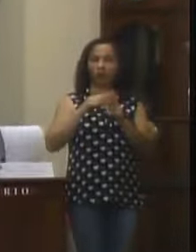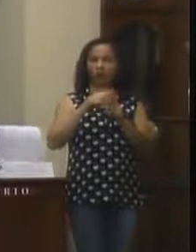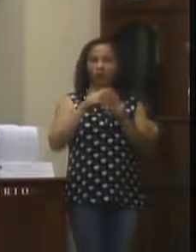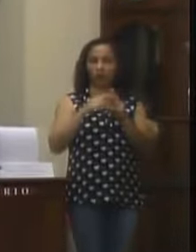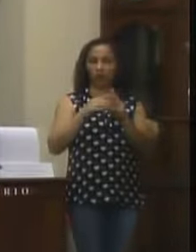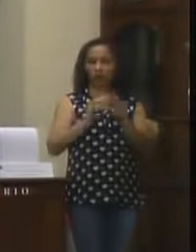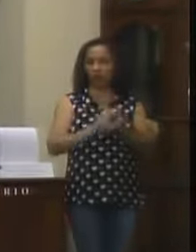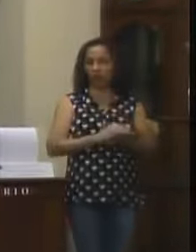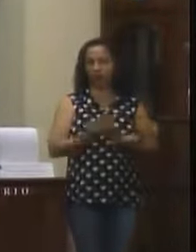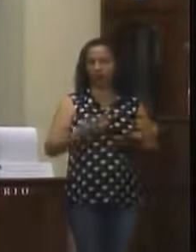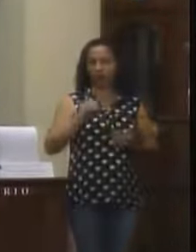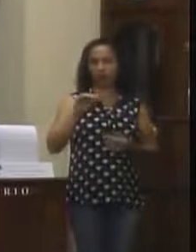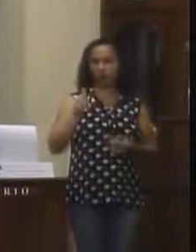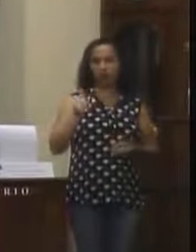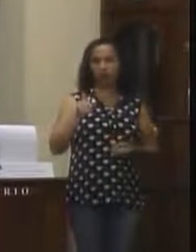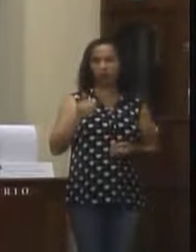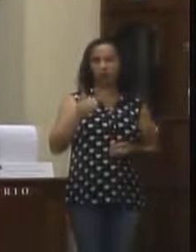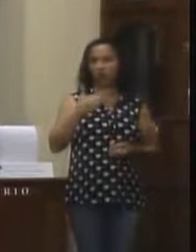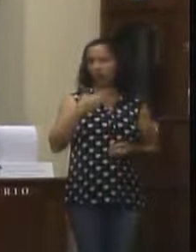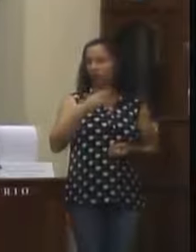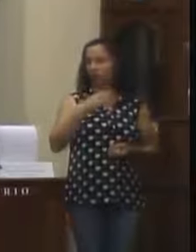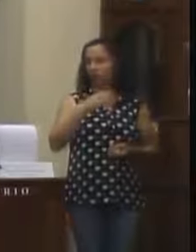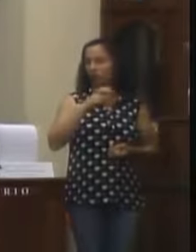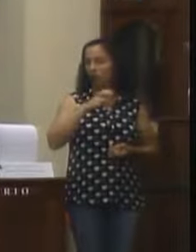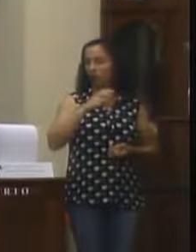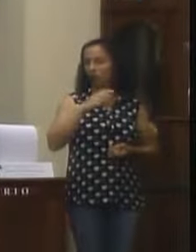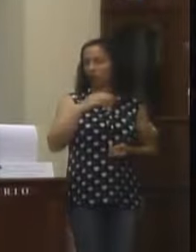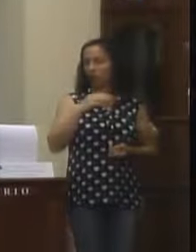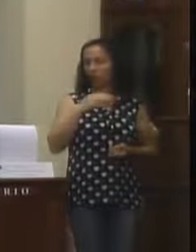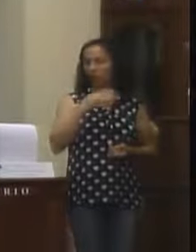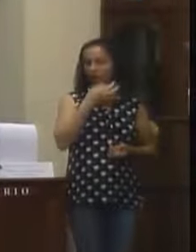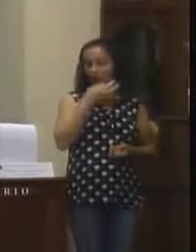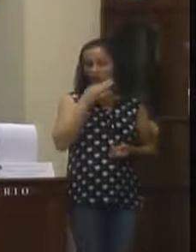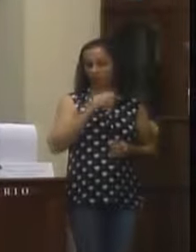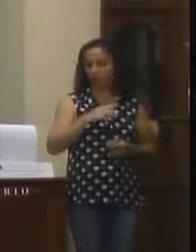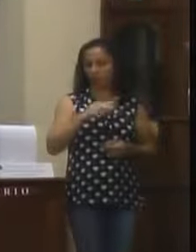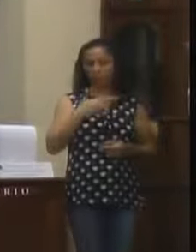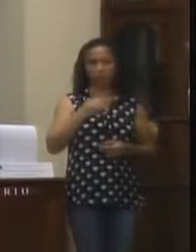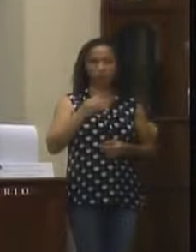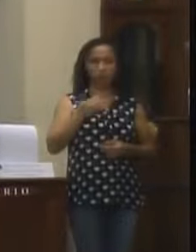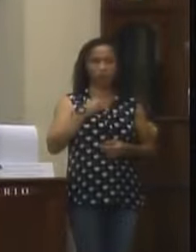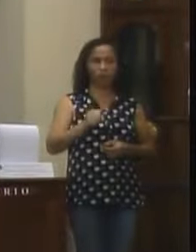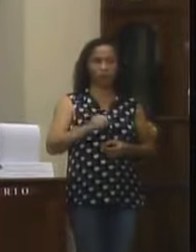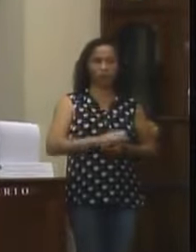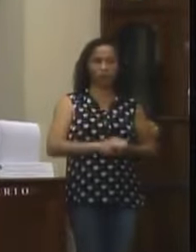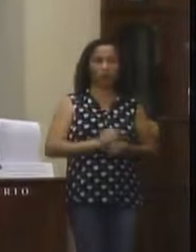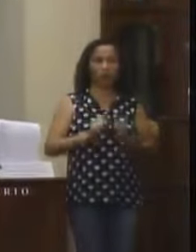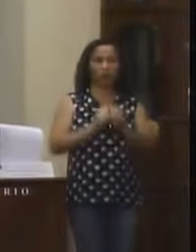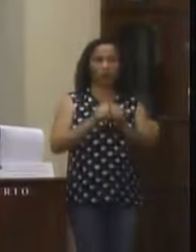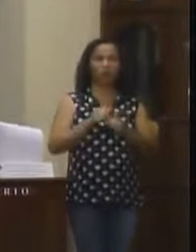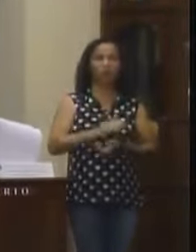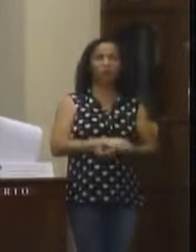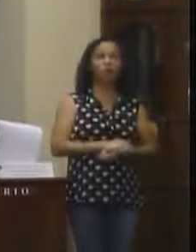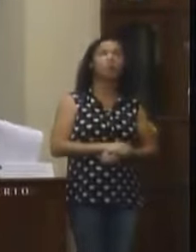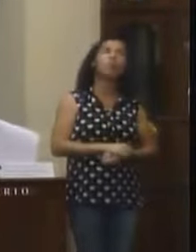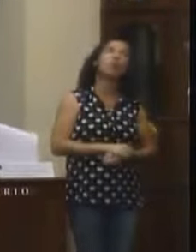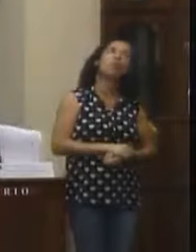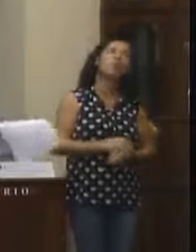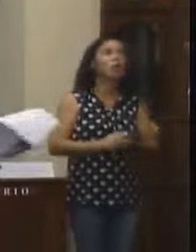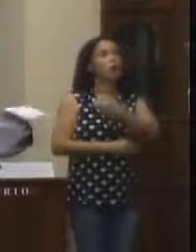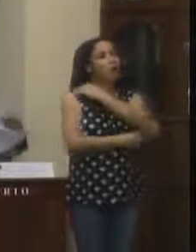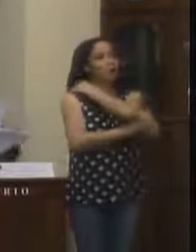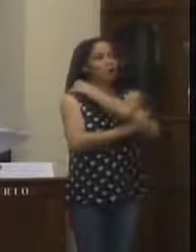Legislativa. Sala das Comissões, 3 de abril de 2018, vereador relator David Nogueira, acompanhando o voto, professor Rafael e